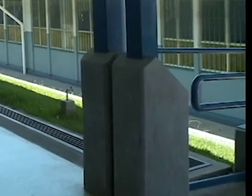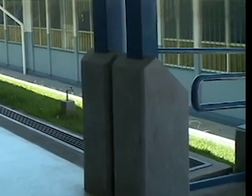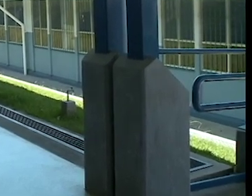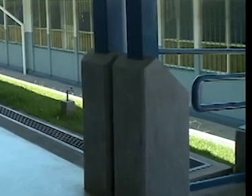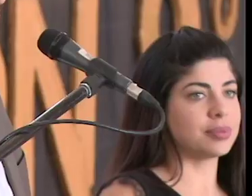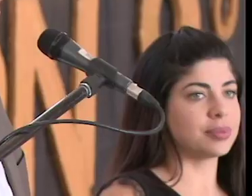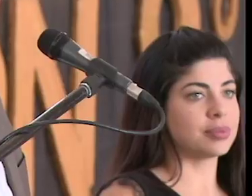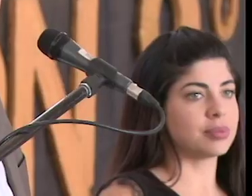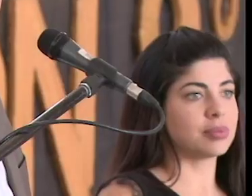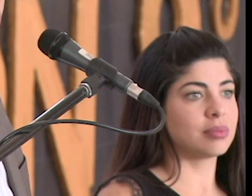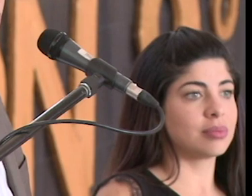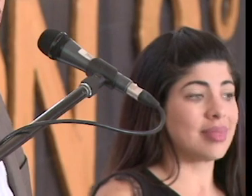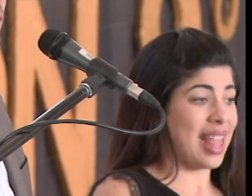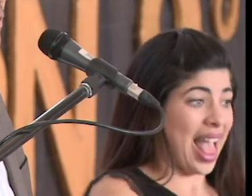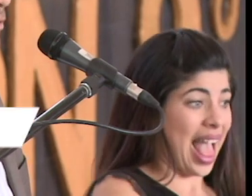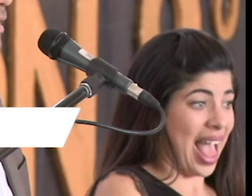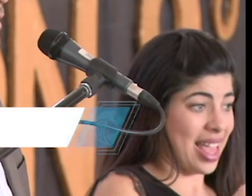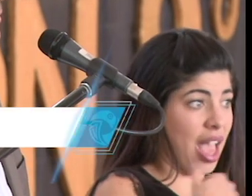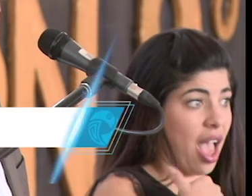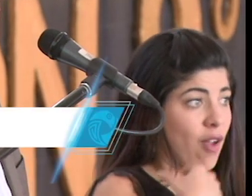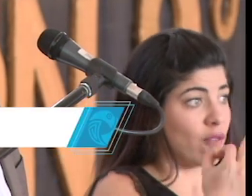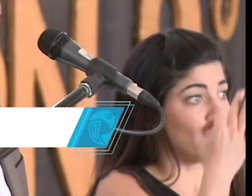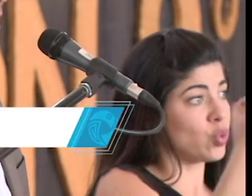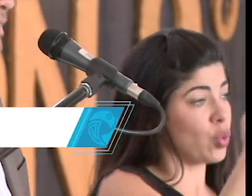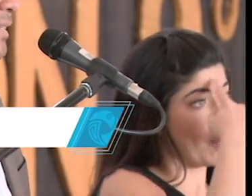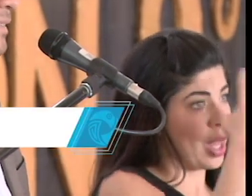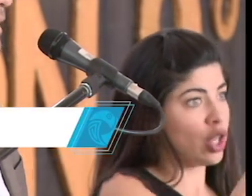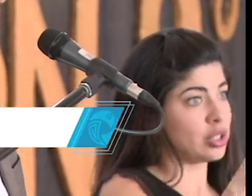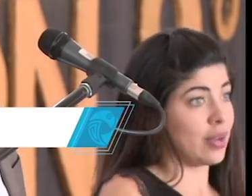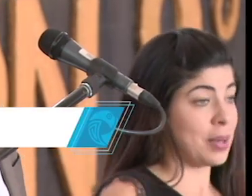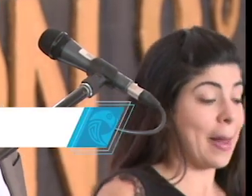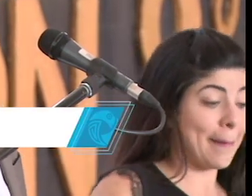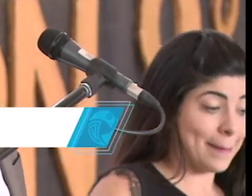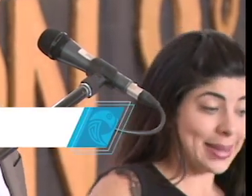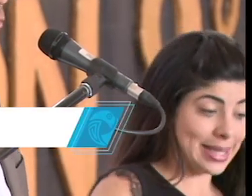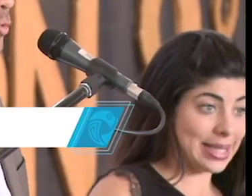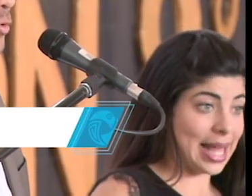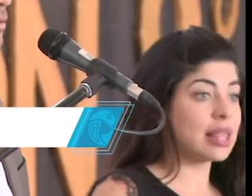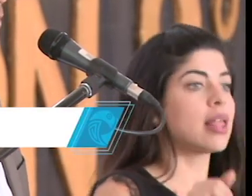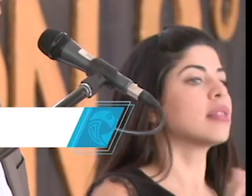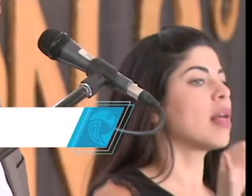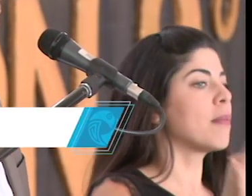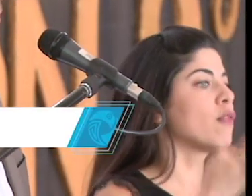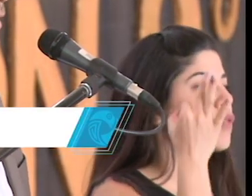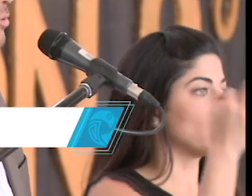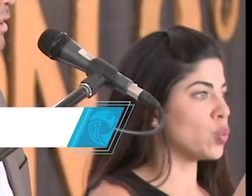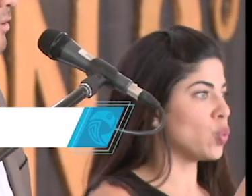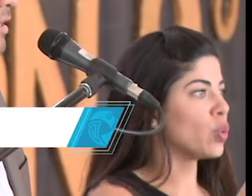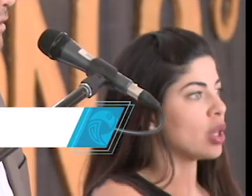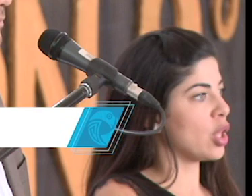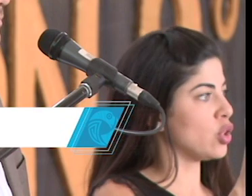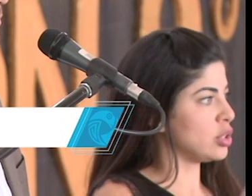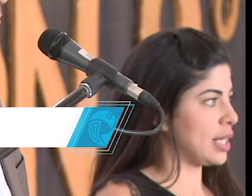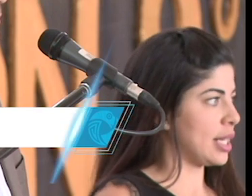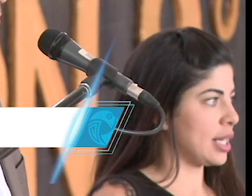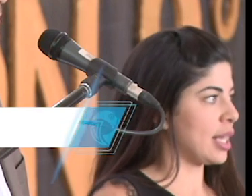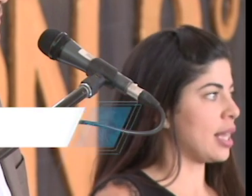noveno año. Ahí está el futuro de Costa Rica, el presente y el futuro de Costa